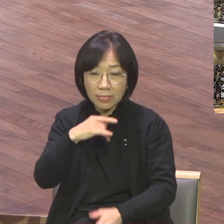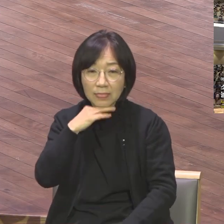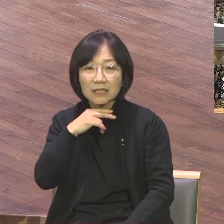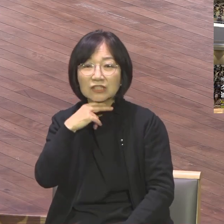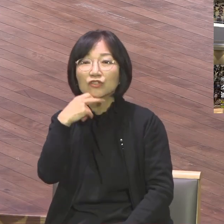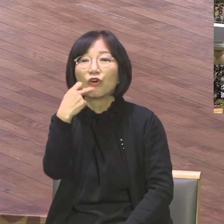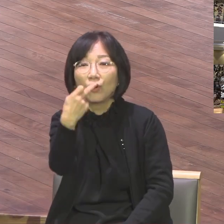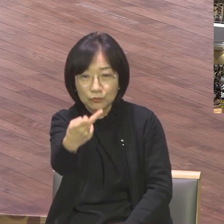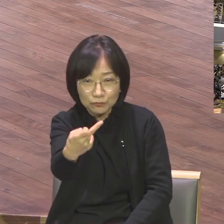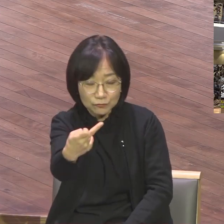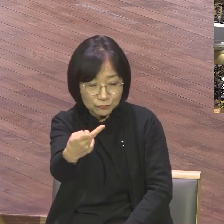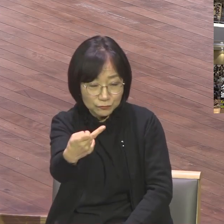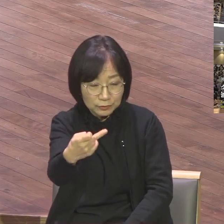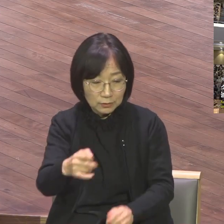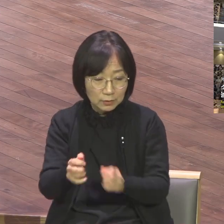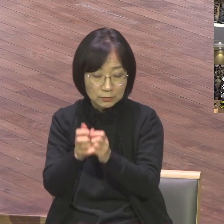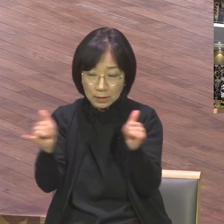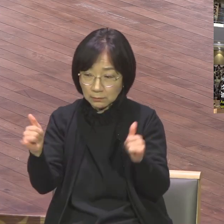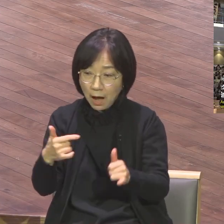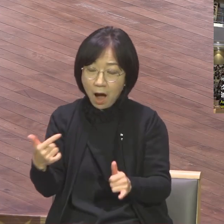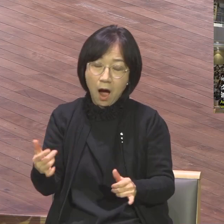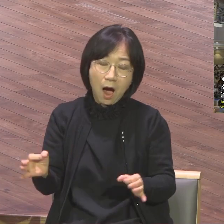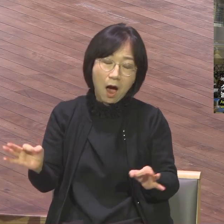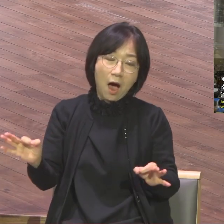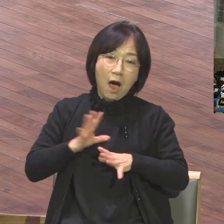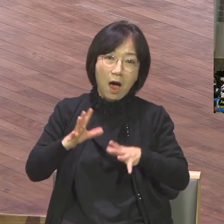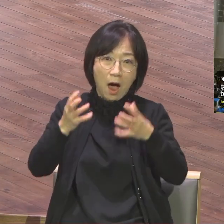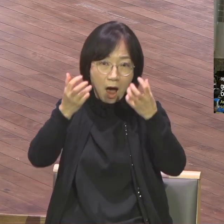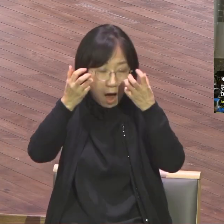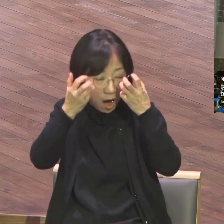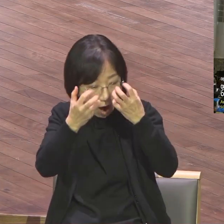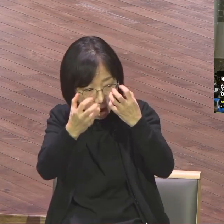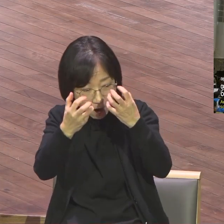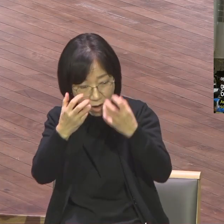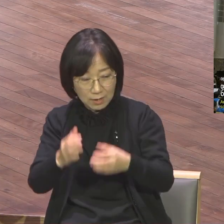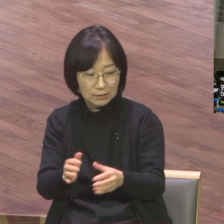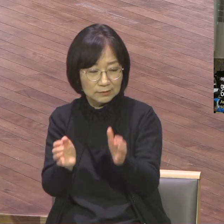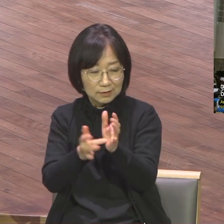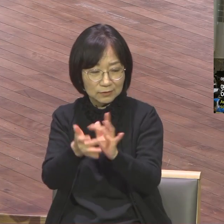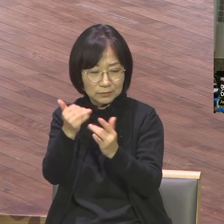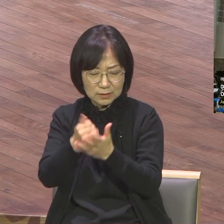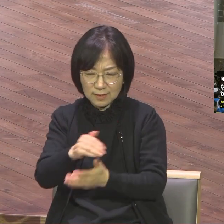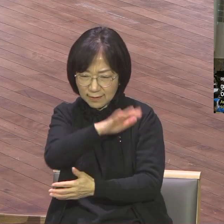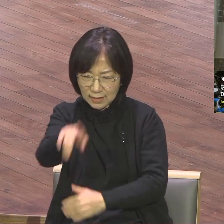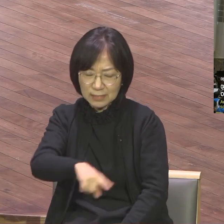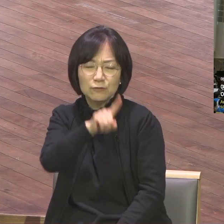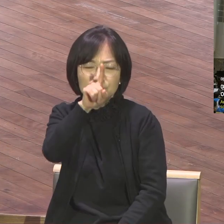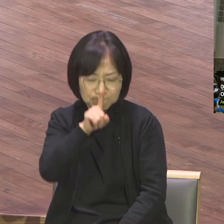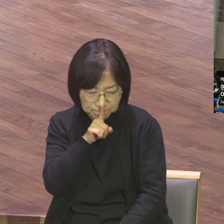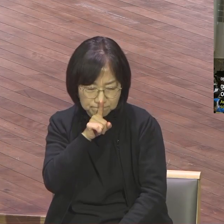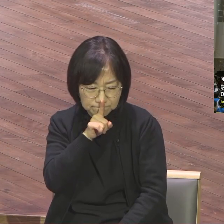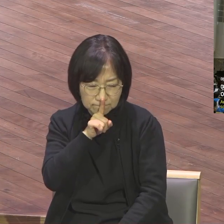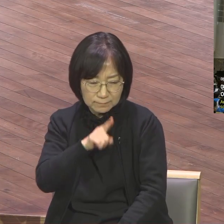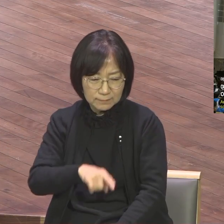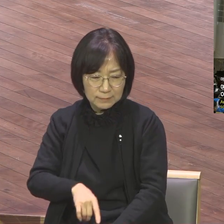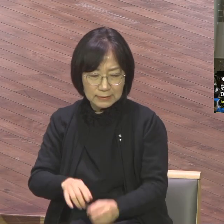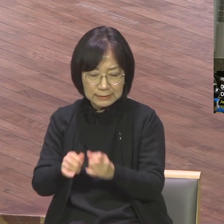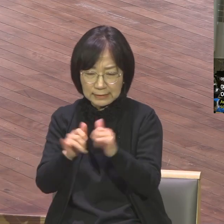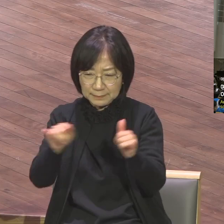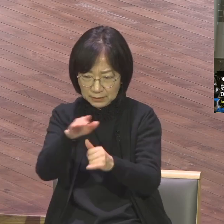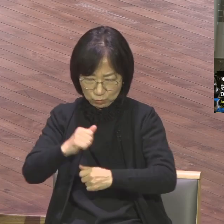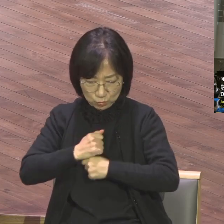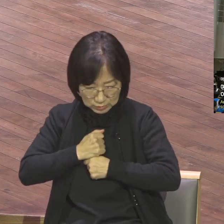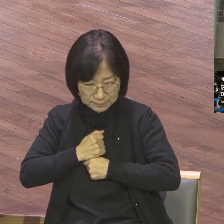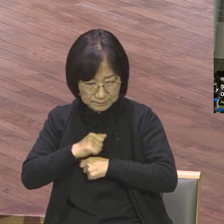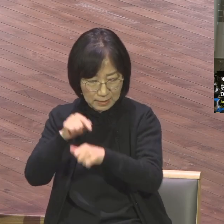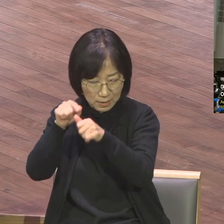나이가 열두 살이라. 사람들이 곧 크게 놀라고 놀라거늘 예수께서 이 일을 아무도 알지 못하게 하라고